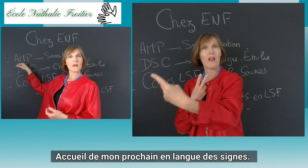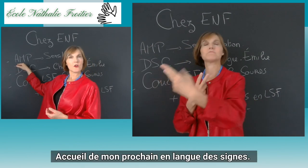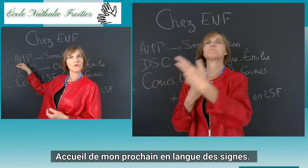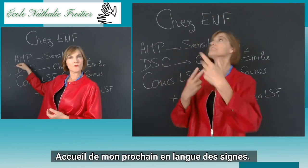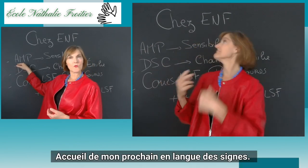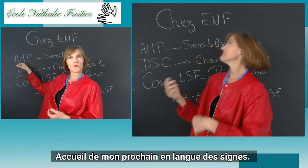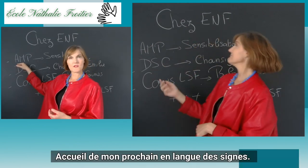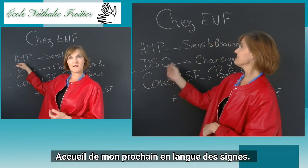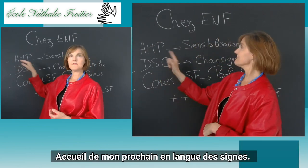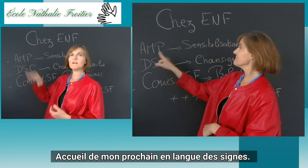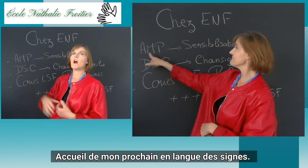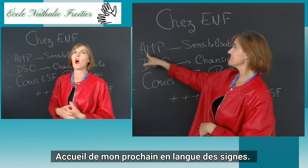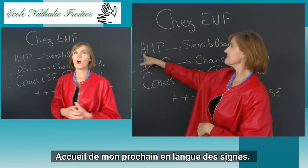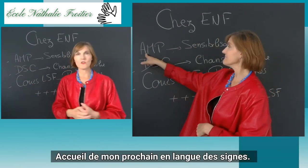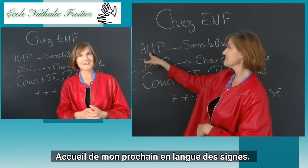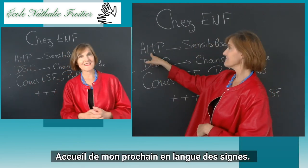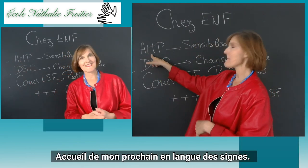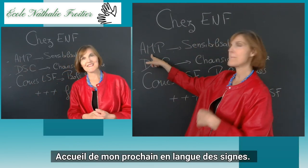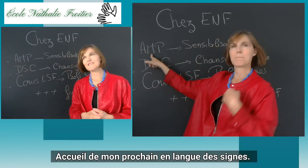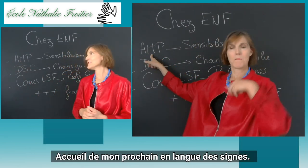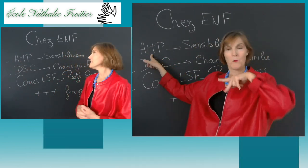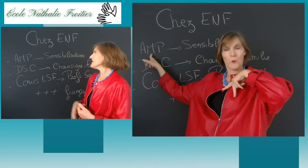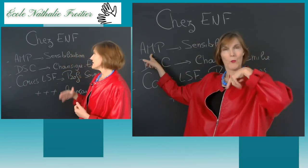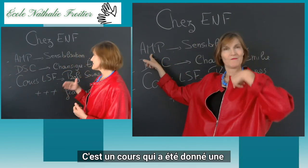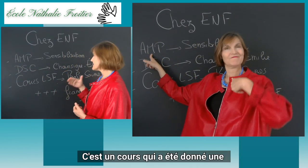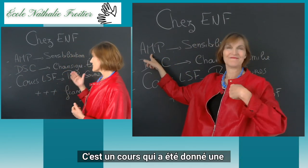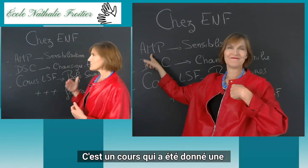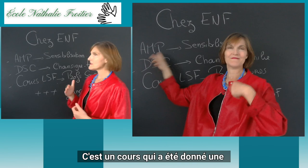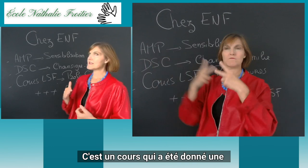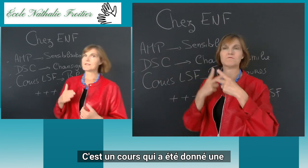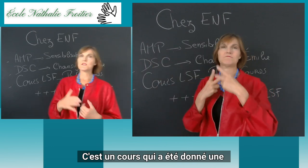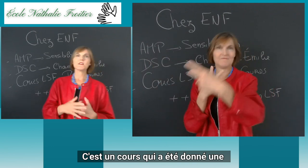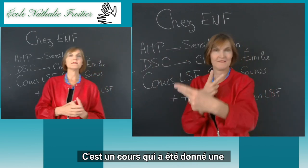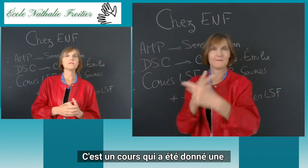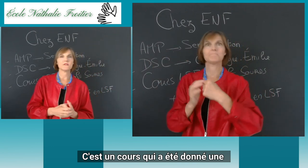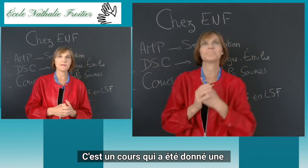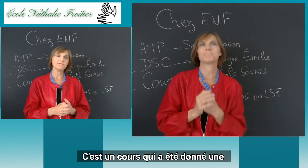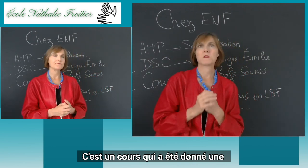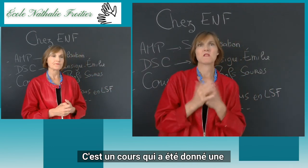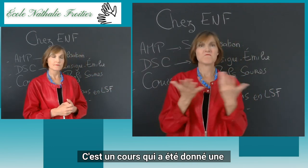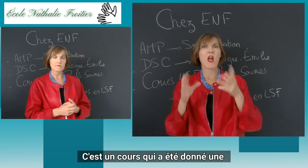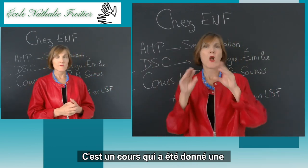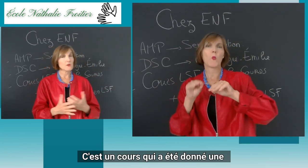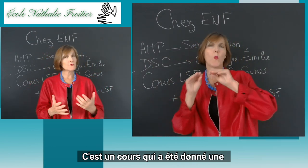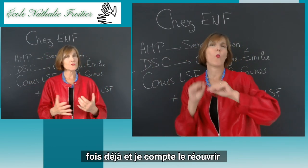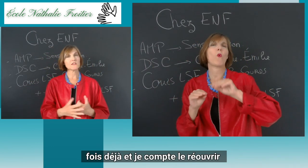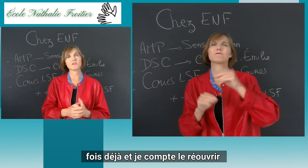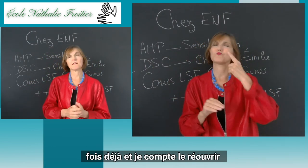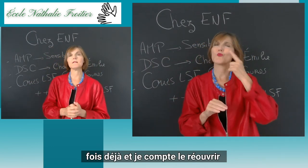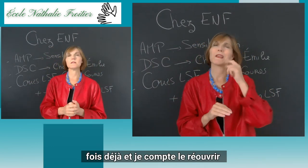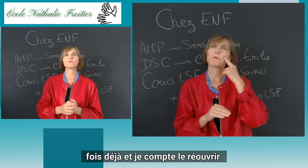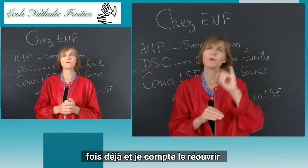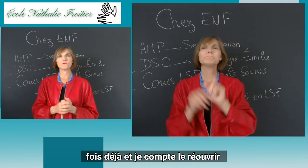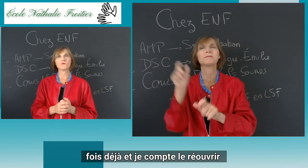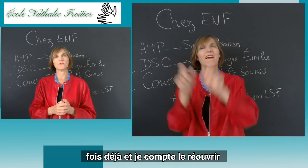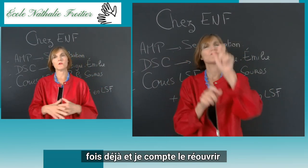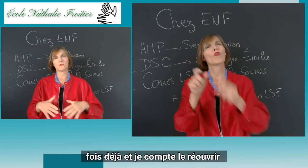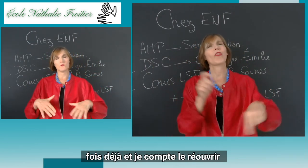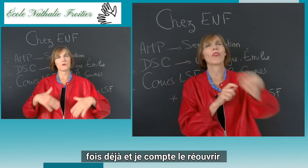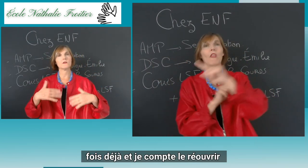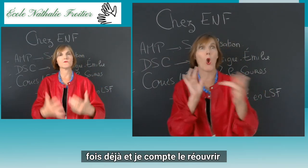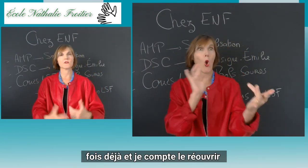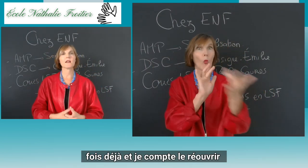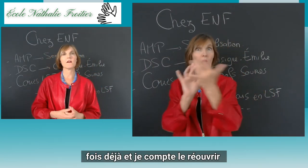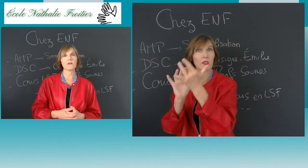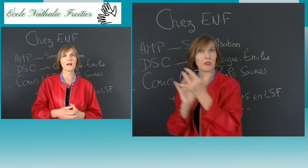qui est accueil de mon prochain en langue des signes c'est un cours qui a déjà été donné une fois déjà et je compte le